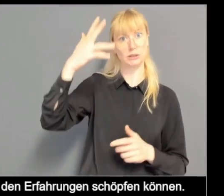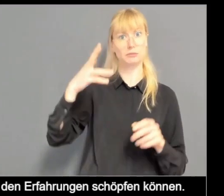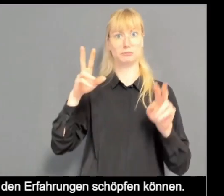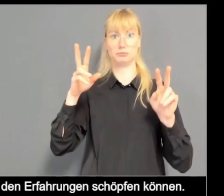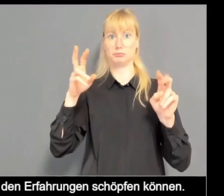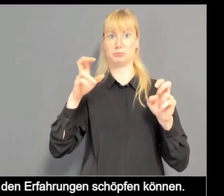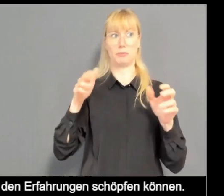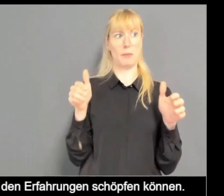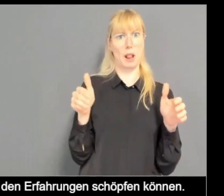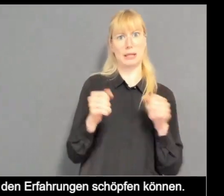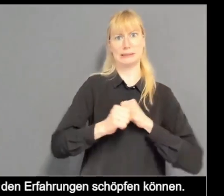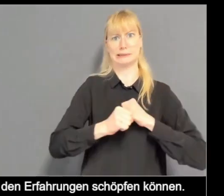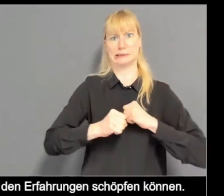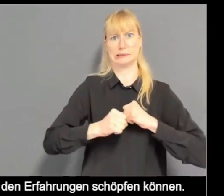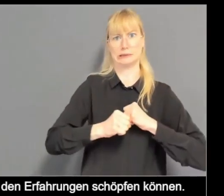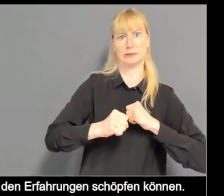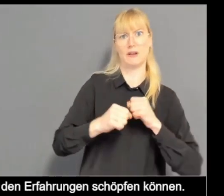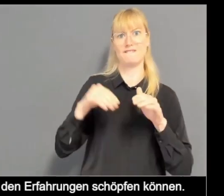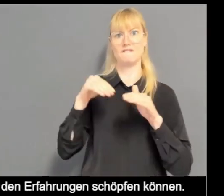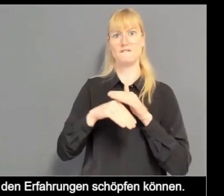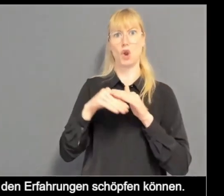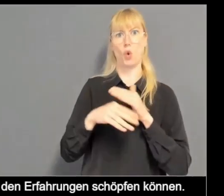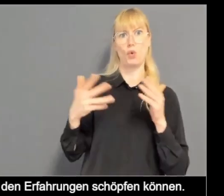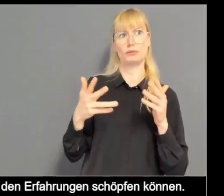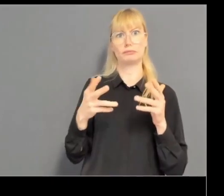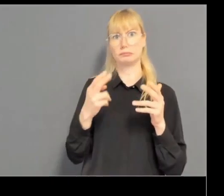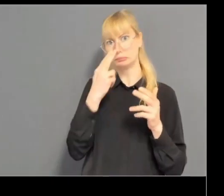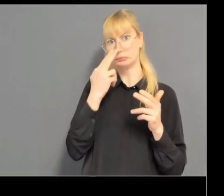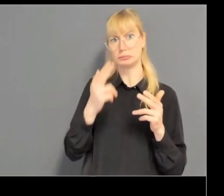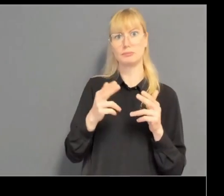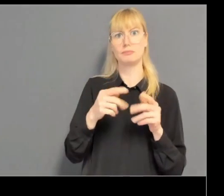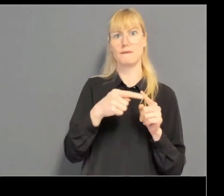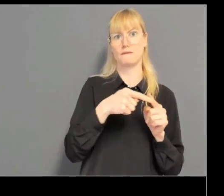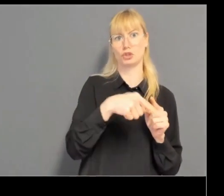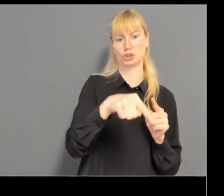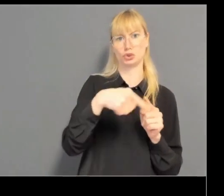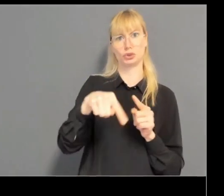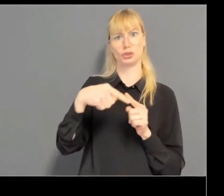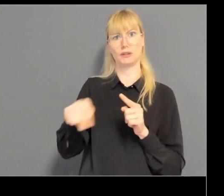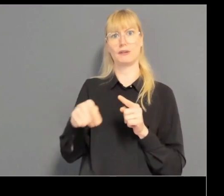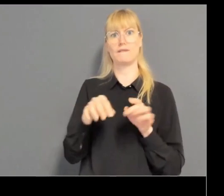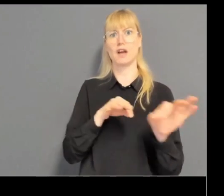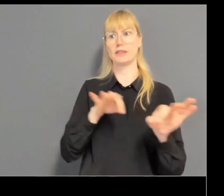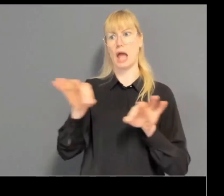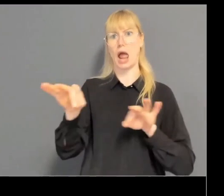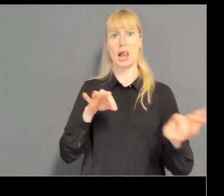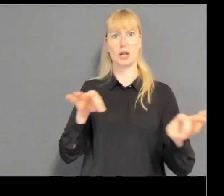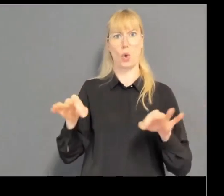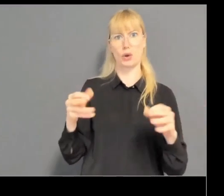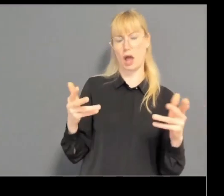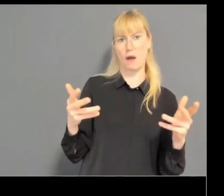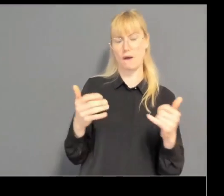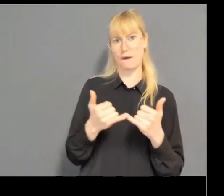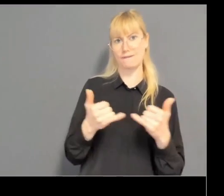Besteht jetzt die Gefahr, dass München auf den Flüchtlingen, die ja zum großen Teil hier in dieser Stadt ankommen, einfach sitzen bleibt? Oder wie will